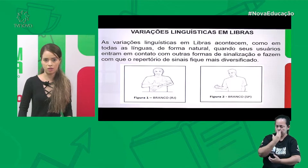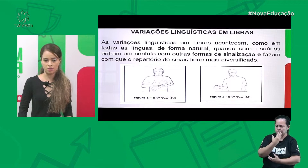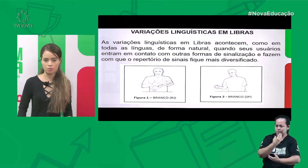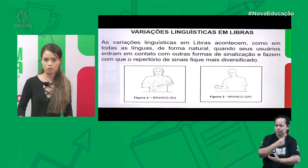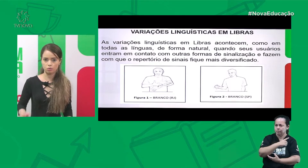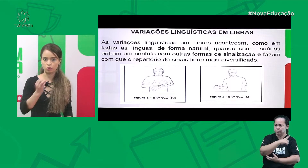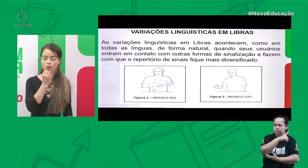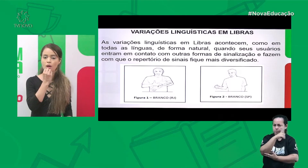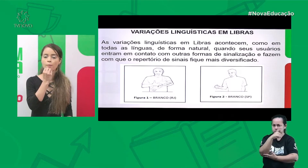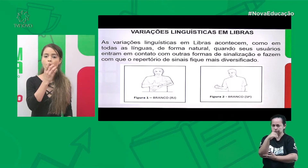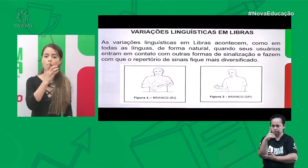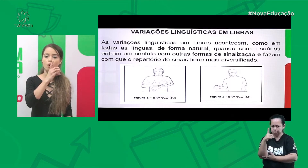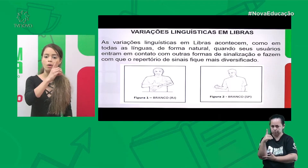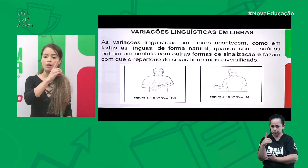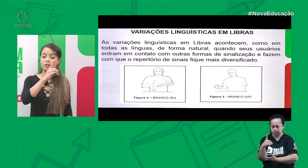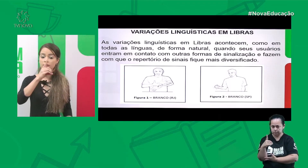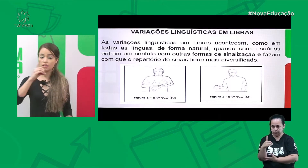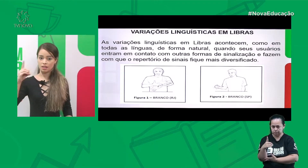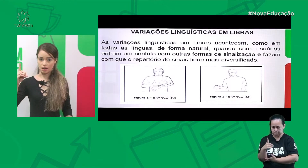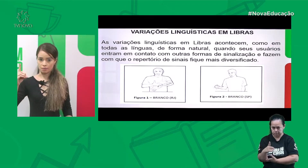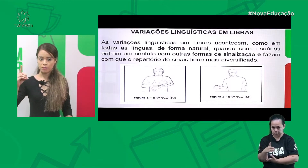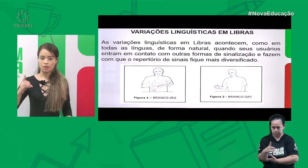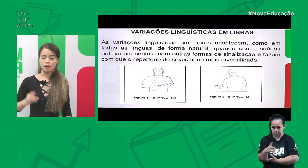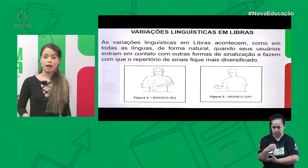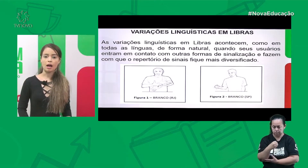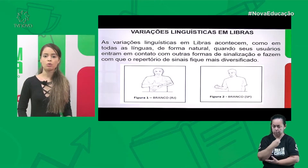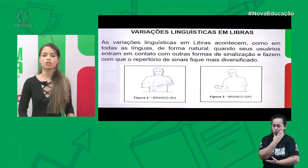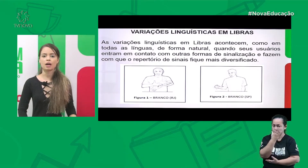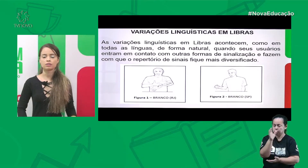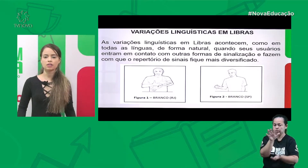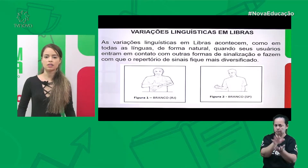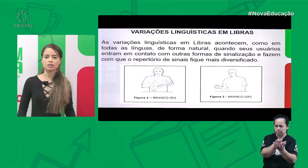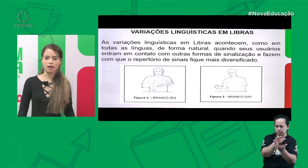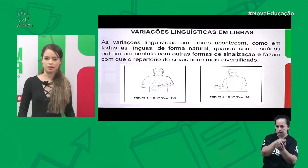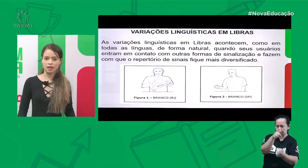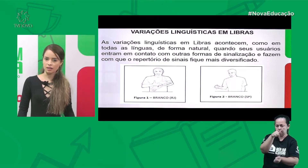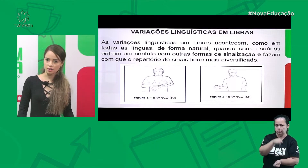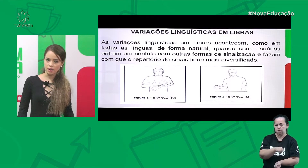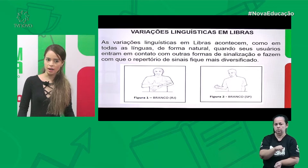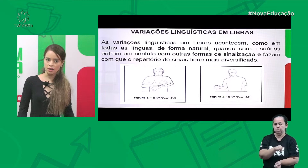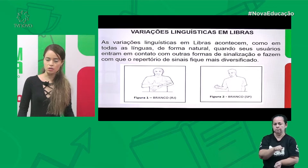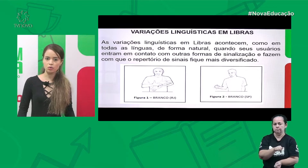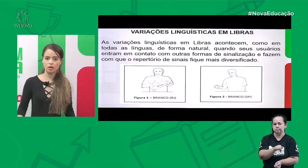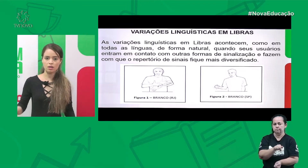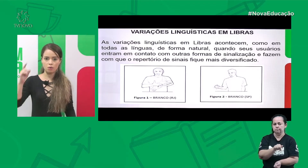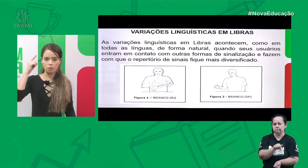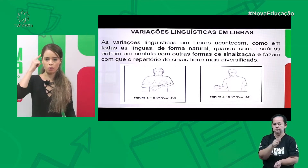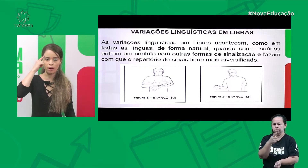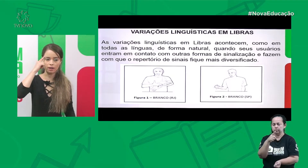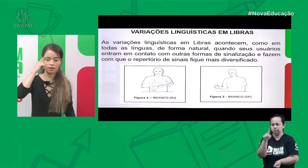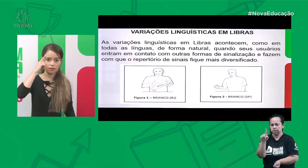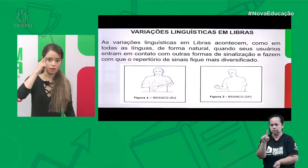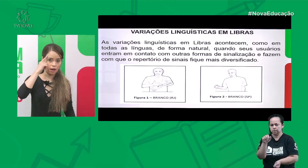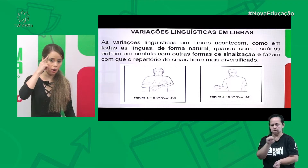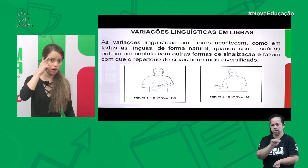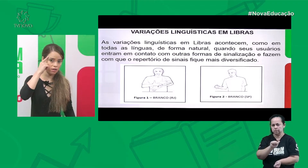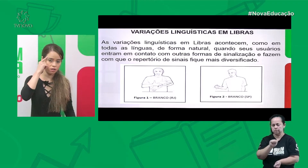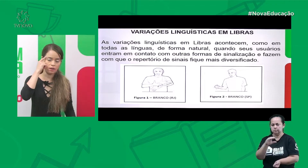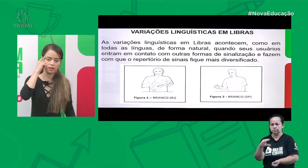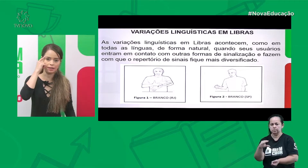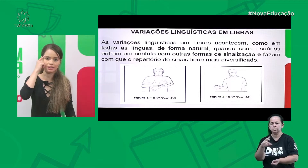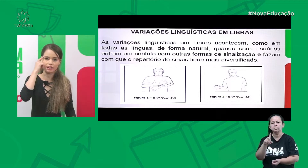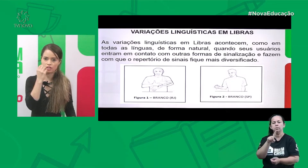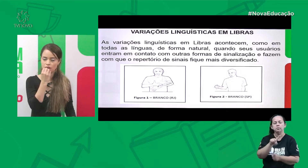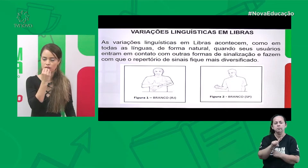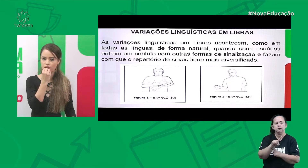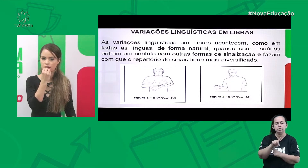nós utilizamos muito bom dia. E lá no estado de Santa Catarina, eles utilizam com a alocação